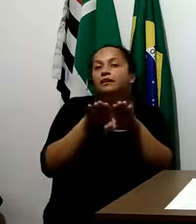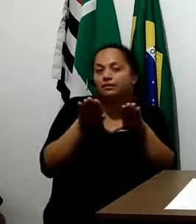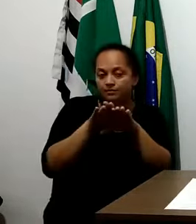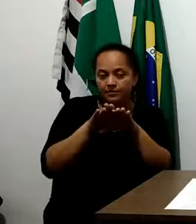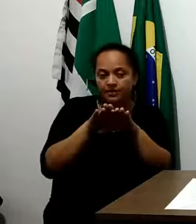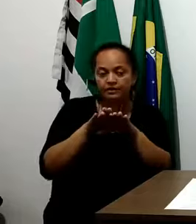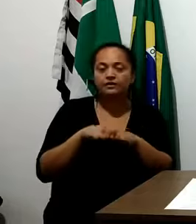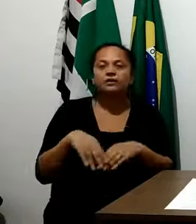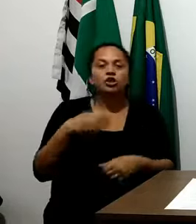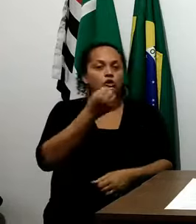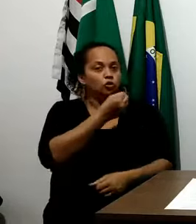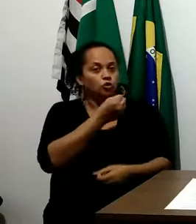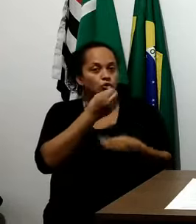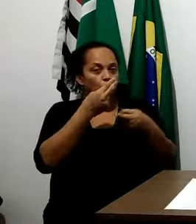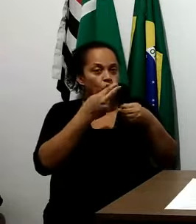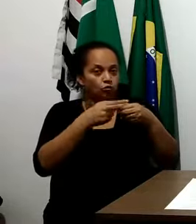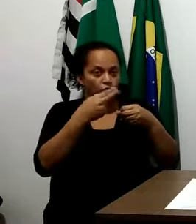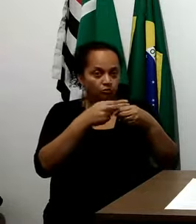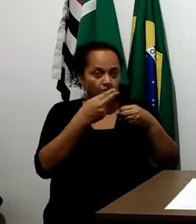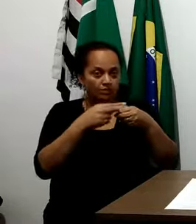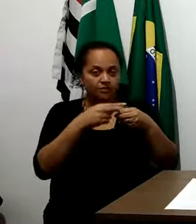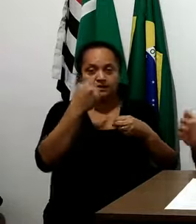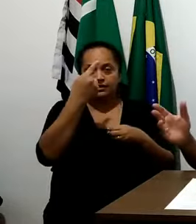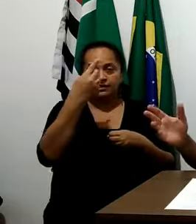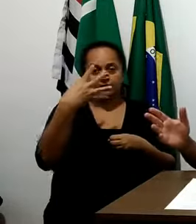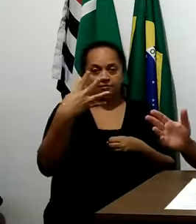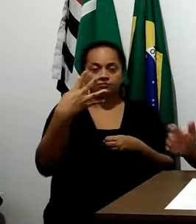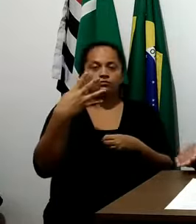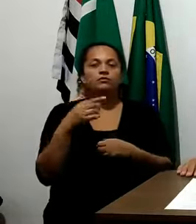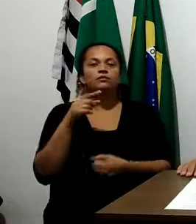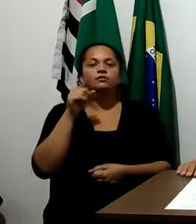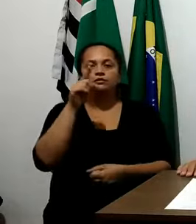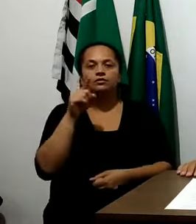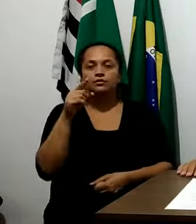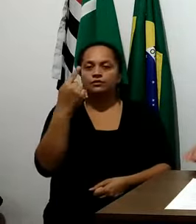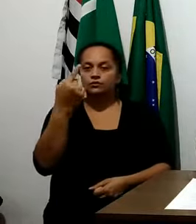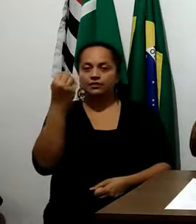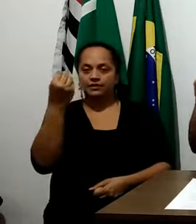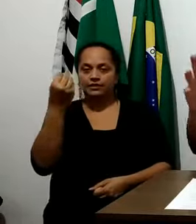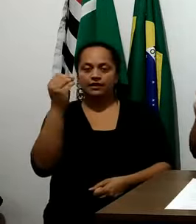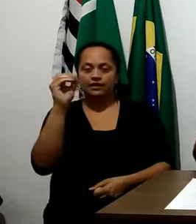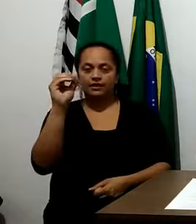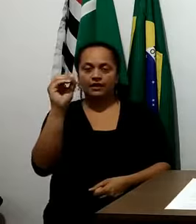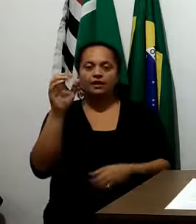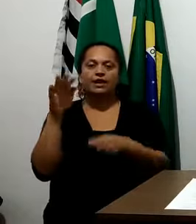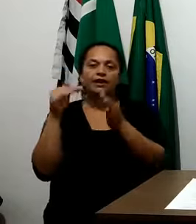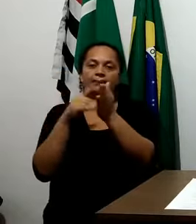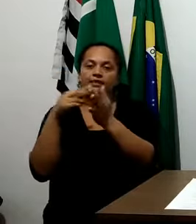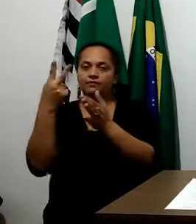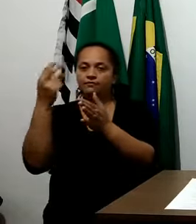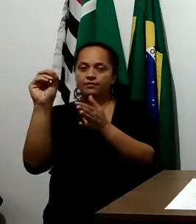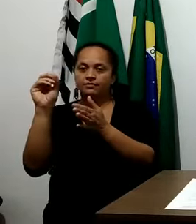Números 14, do versículo 10 ao 20, quando Moisés mesmo